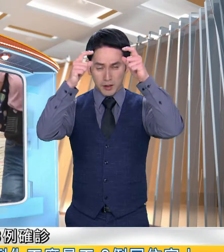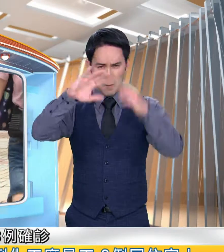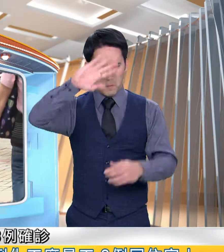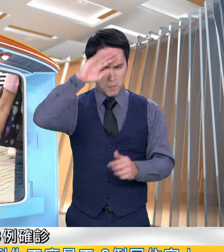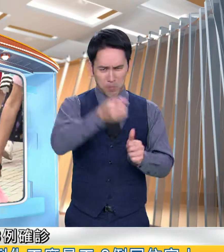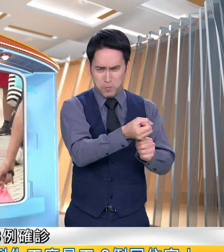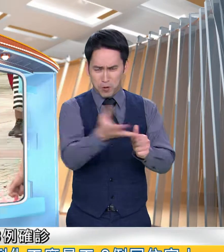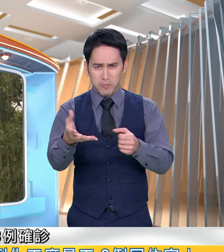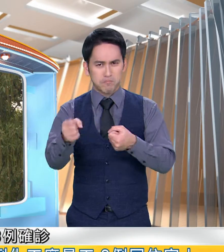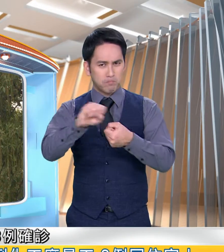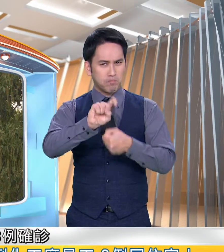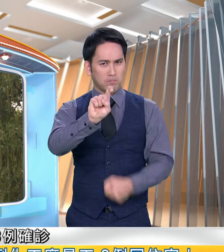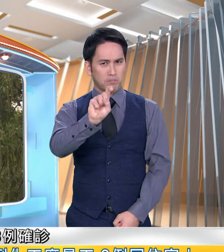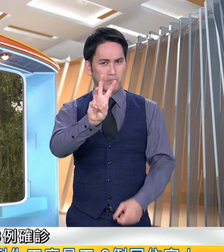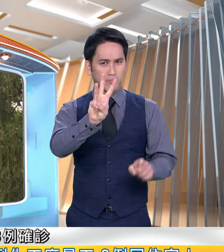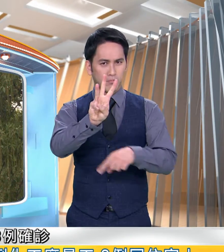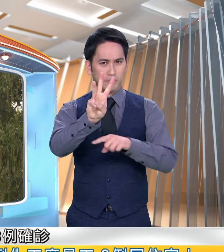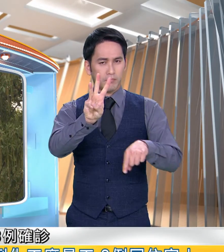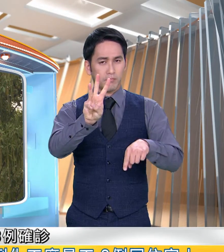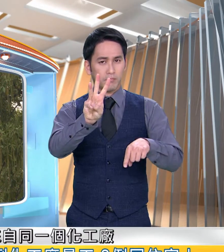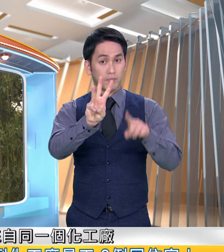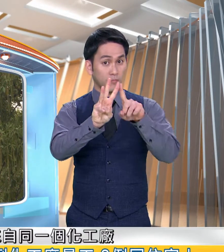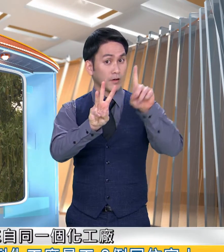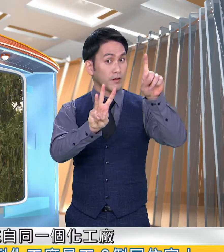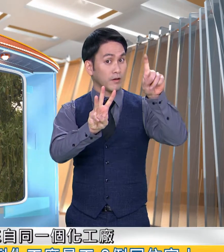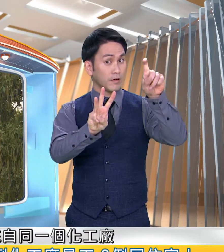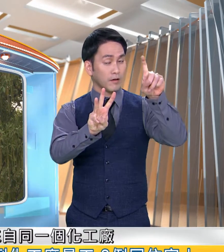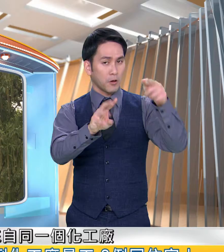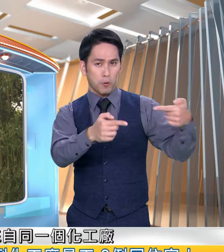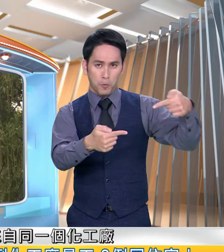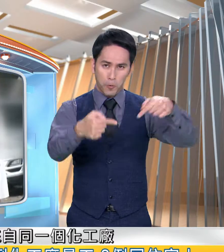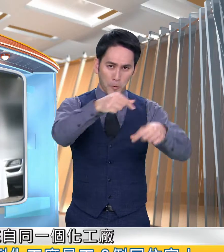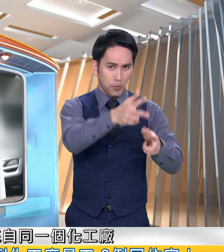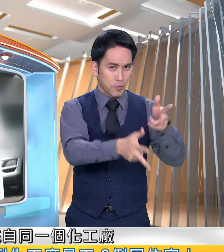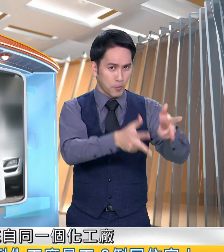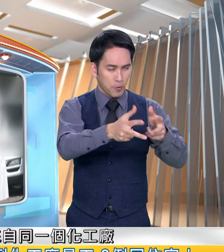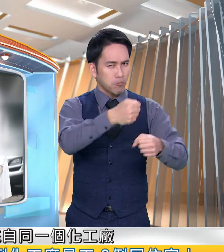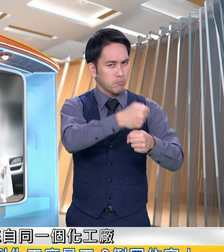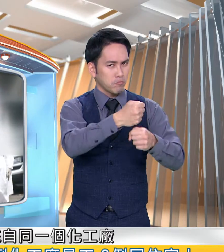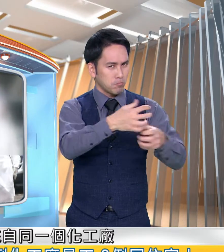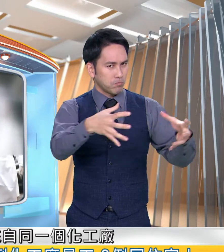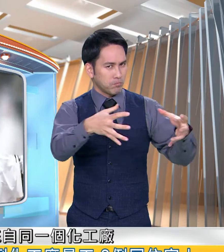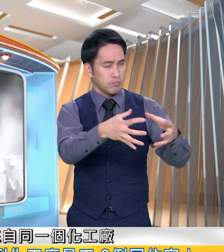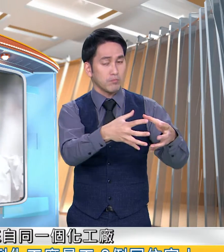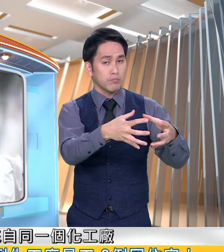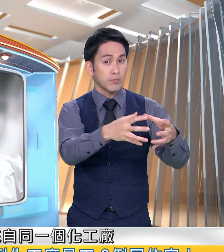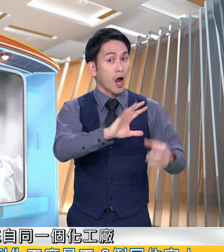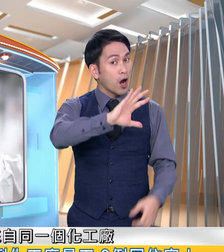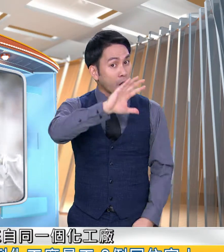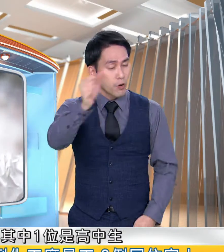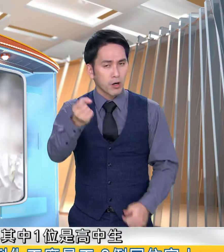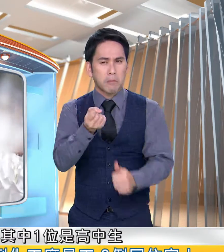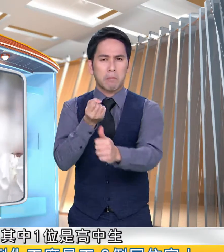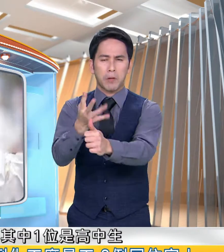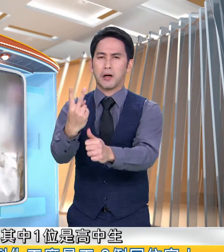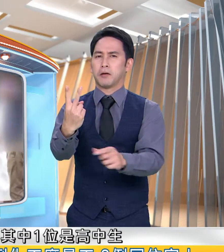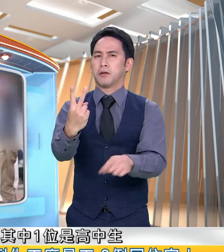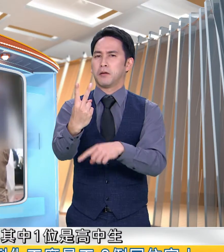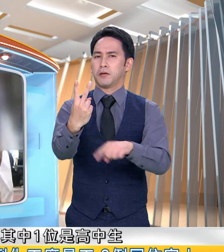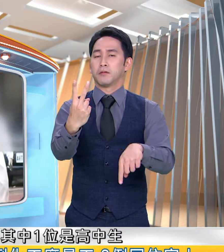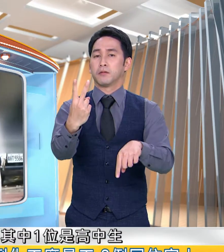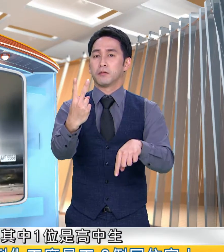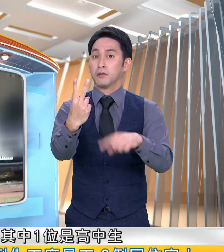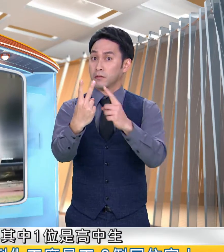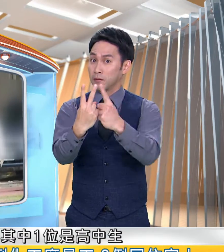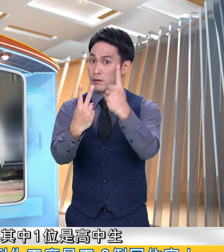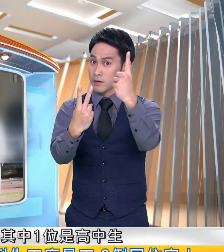高雄昨天新增了13例确诊，其中有11人是来自同一个化工厂，还扩及了两